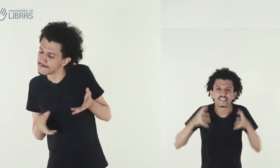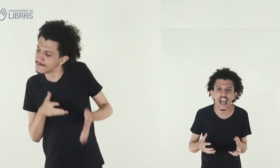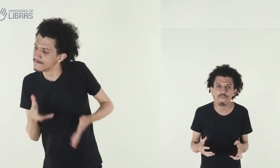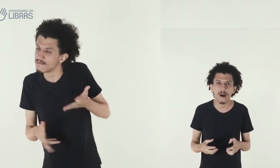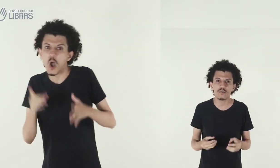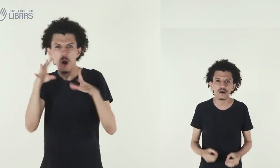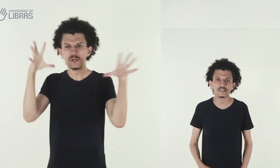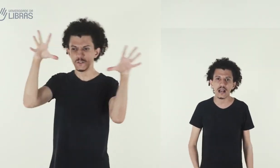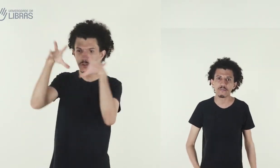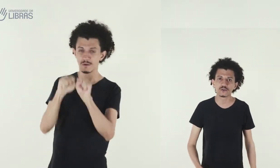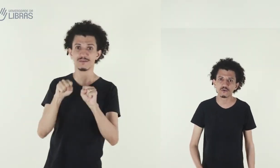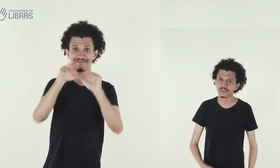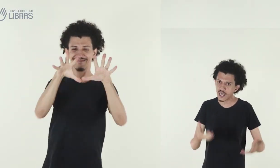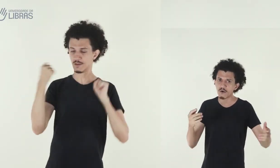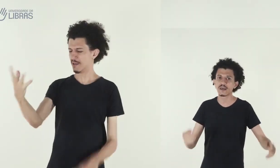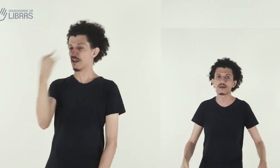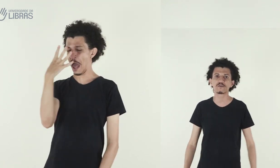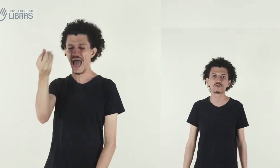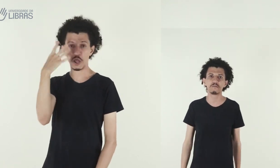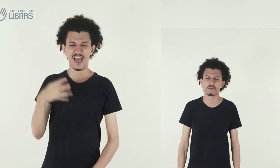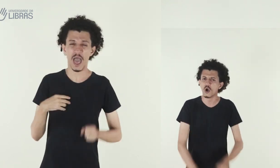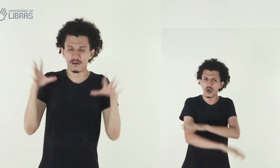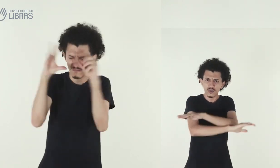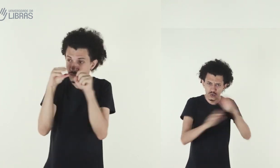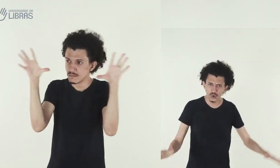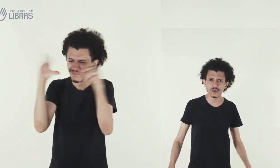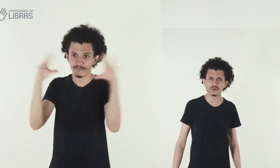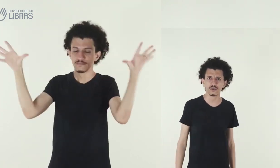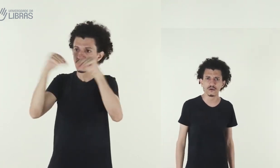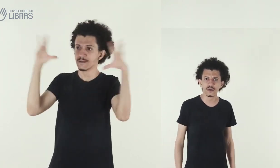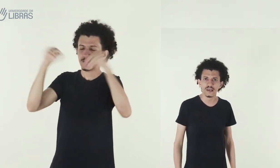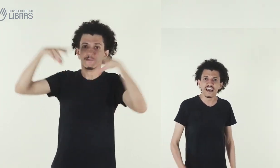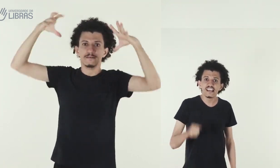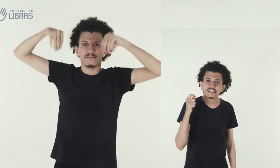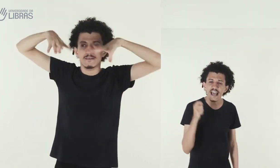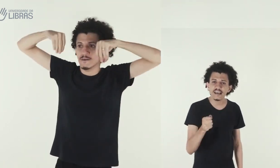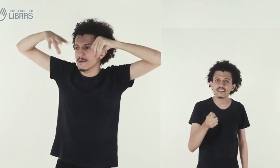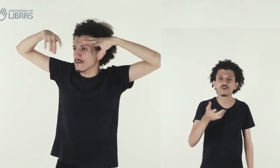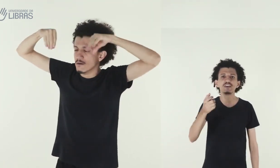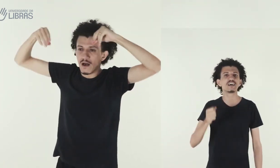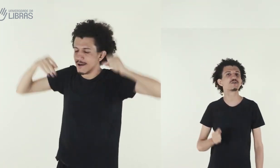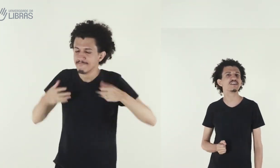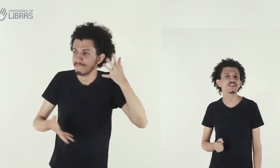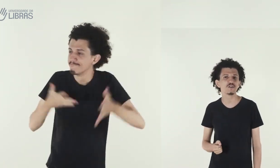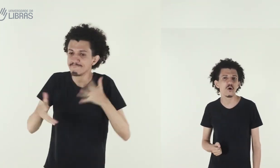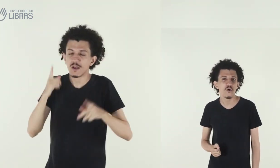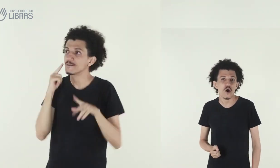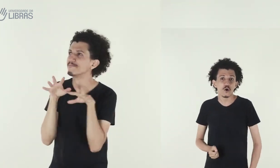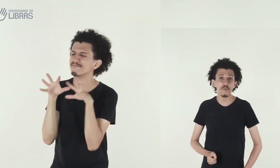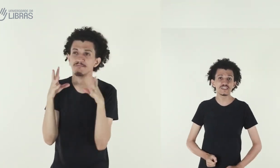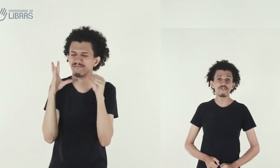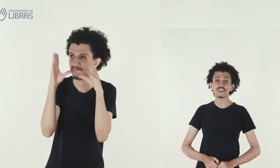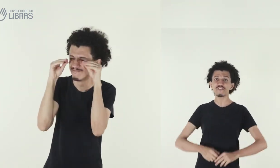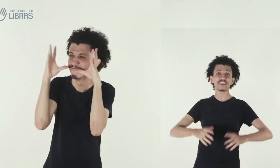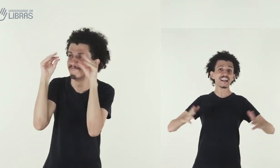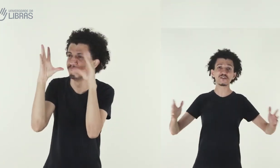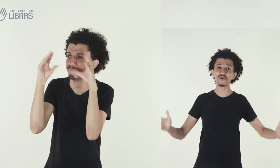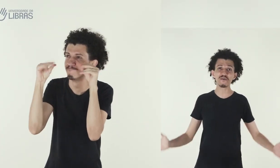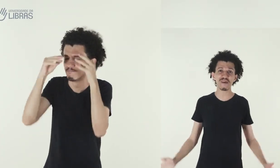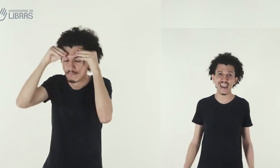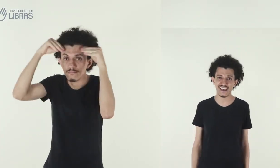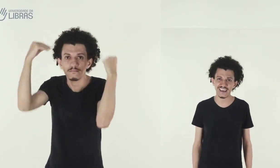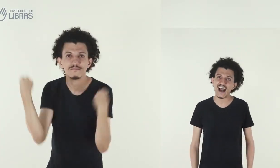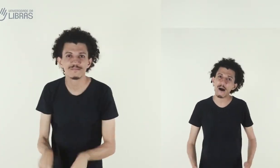escuro. Reservam a pior sala para os surdos se reunirem para o estudo bíblico. Todo escuro. Esquecem do que Jesus ensinou, como se fosse